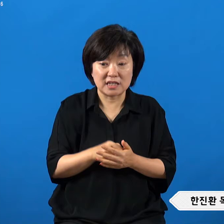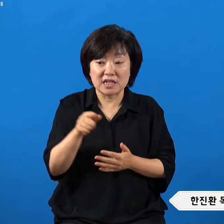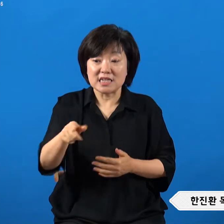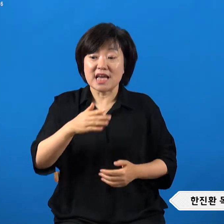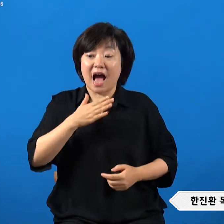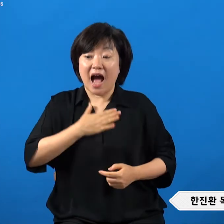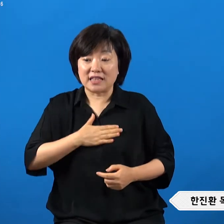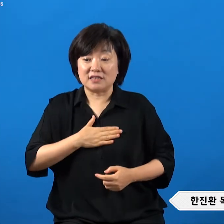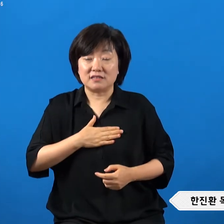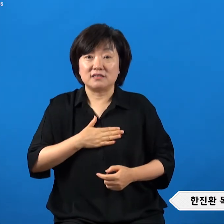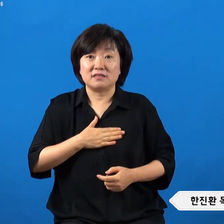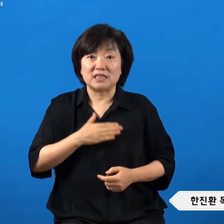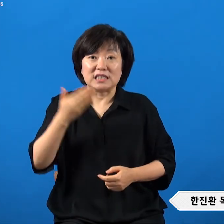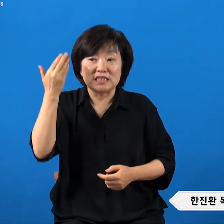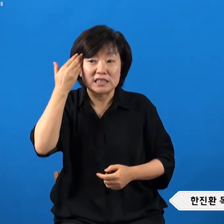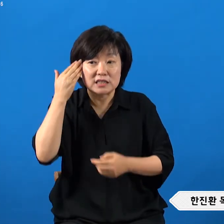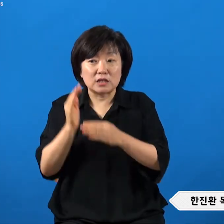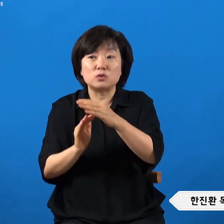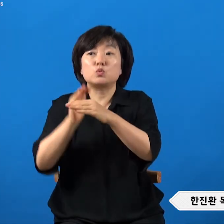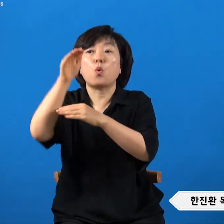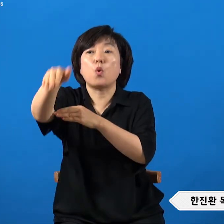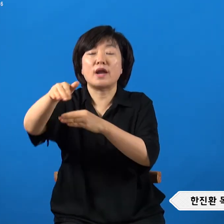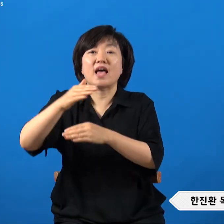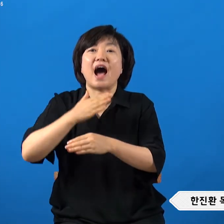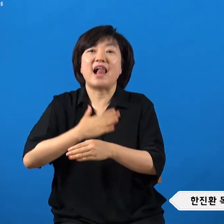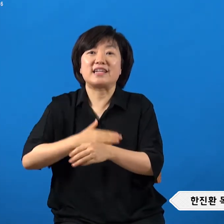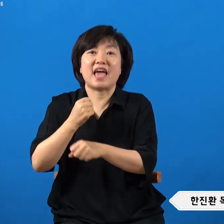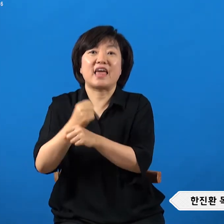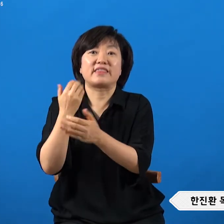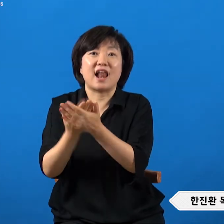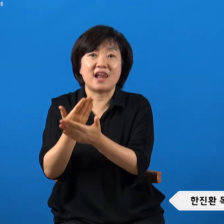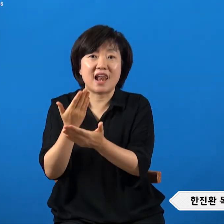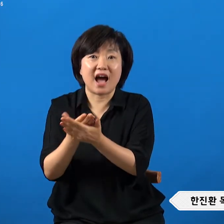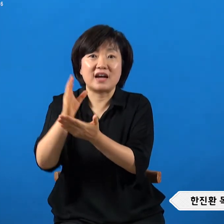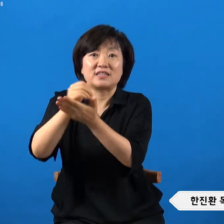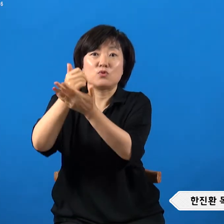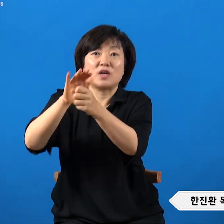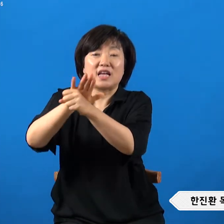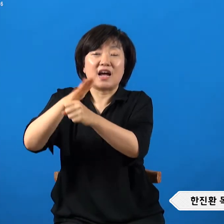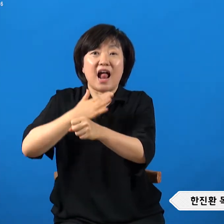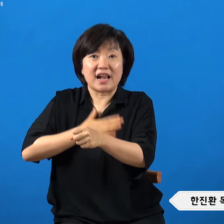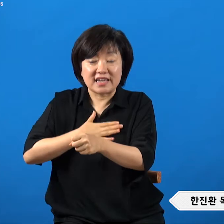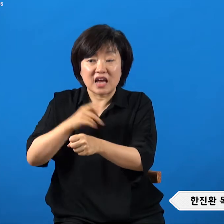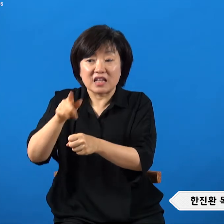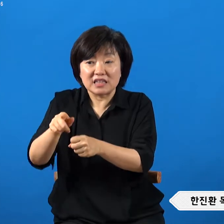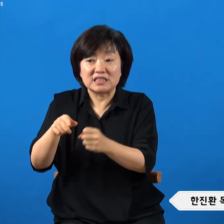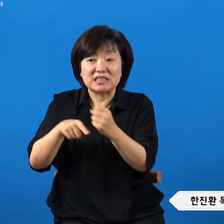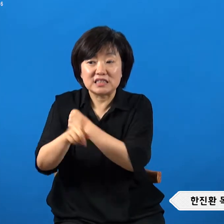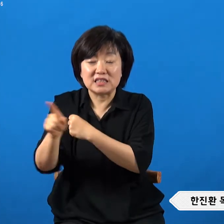이 안다는 말은 기노스코입니다. 경험을 통해서 알게 해달라.